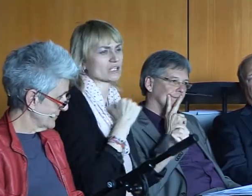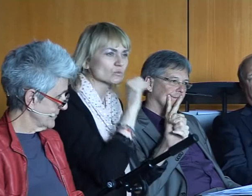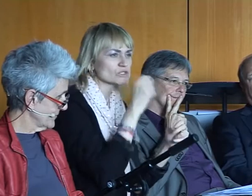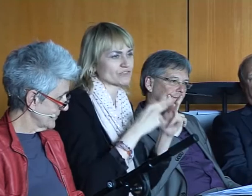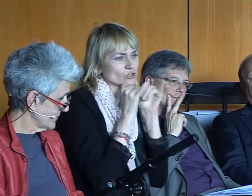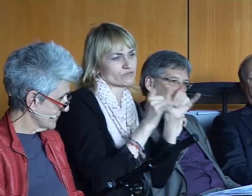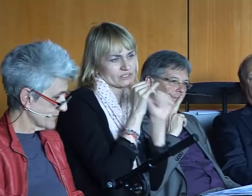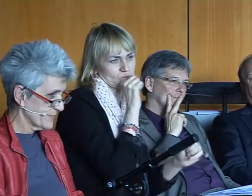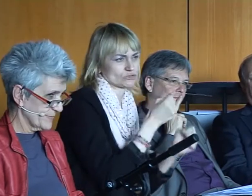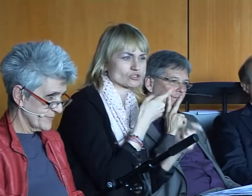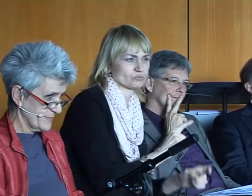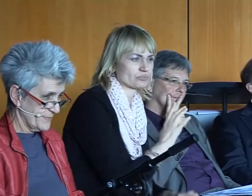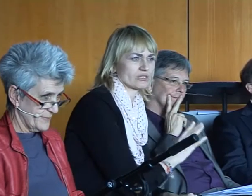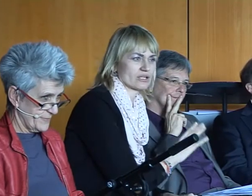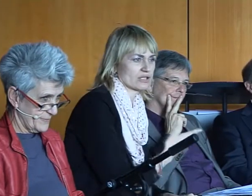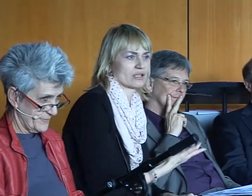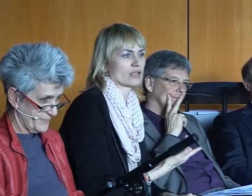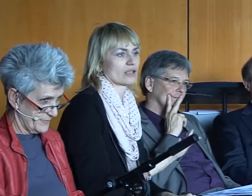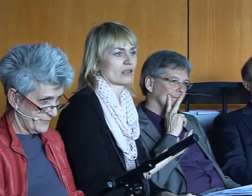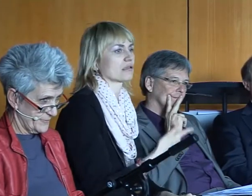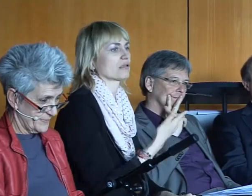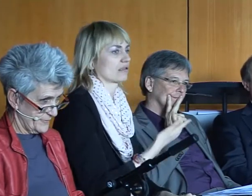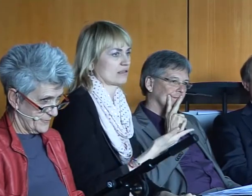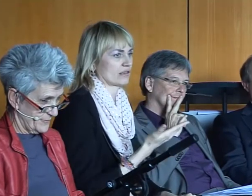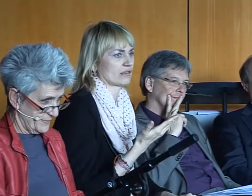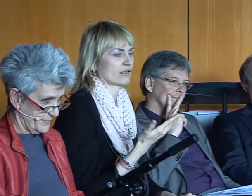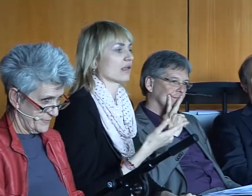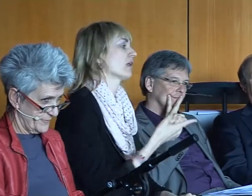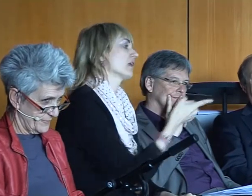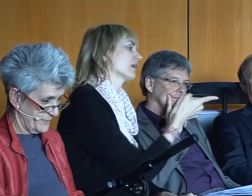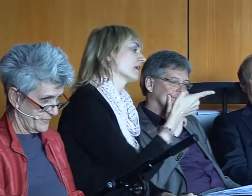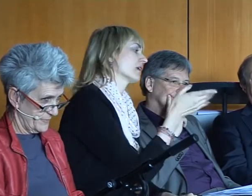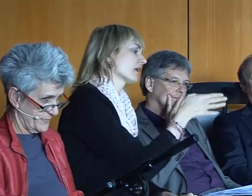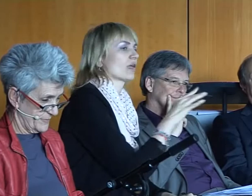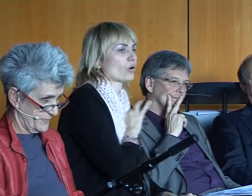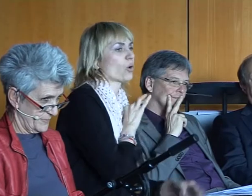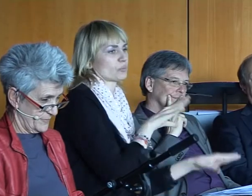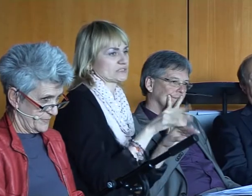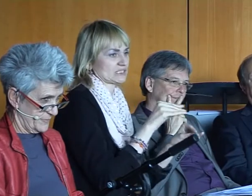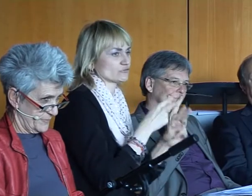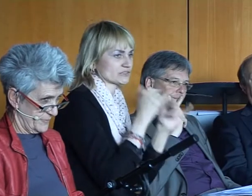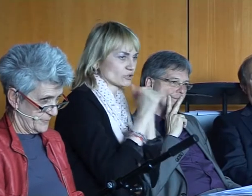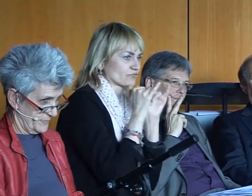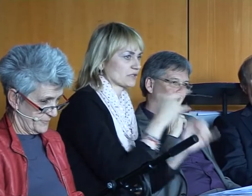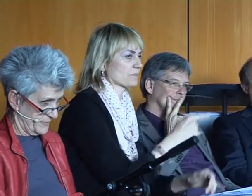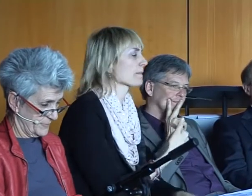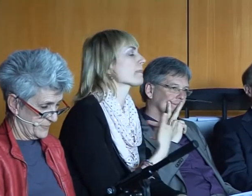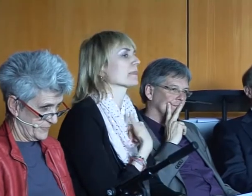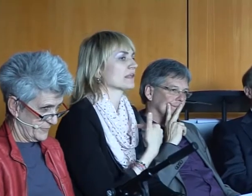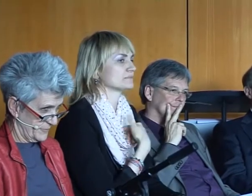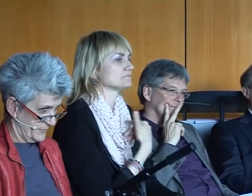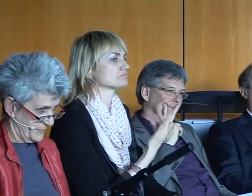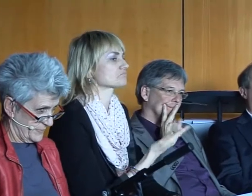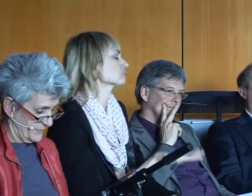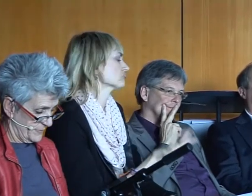das BZÖ, nicht die sind ja bekannt für ihre Zwischenrufe, werfen diesejenigen ein. Kollegin, die